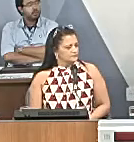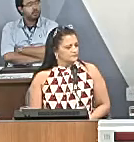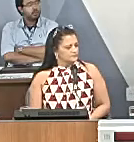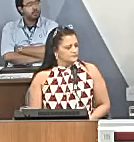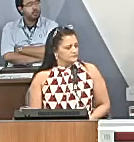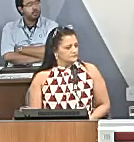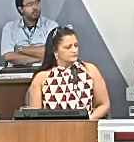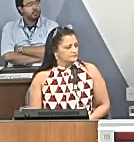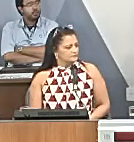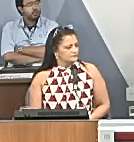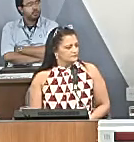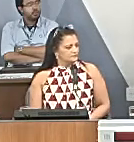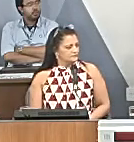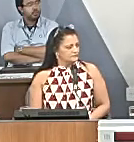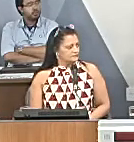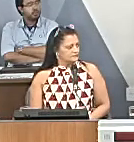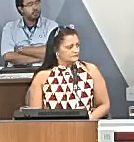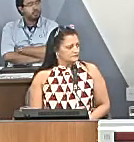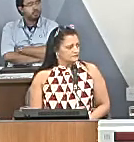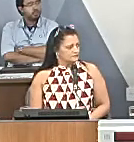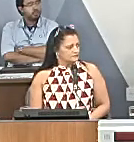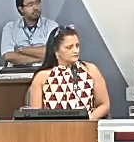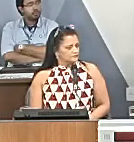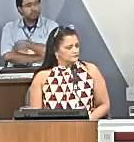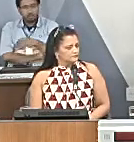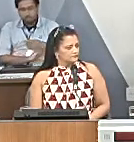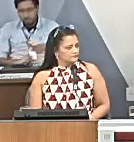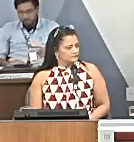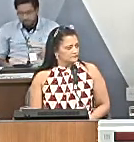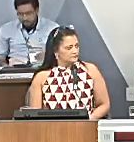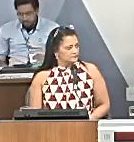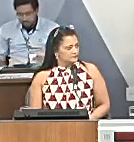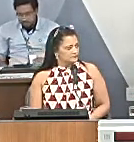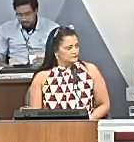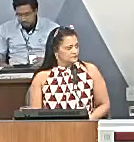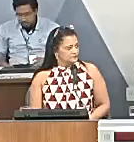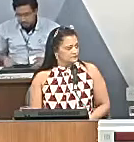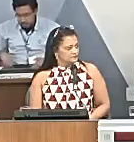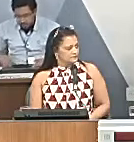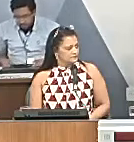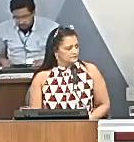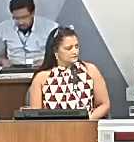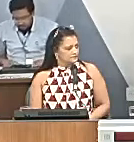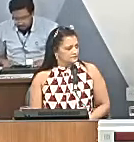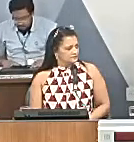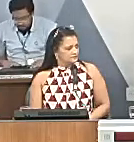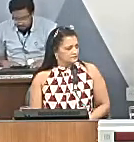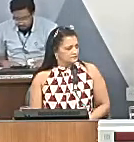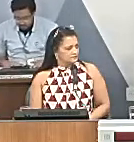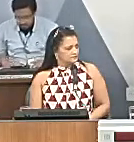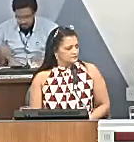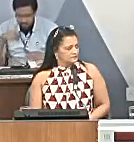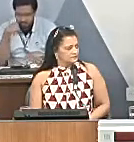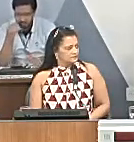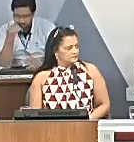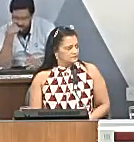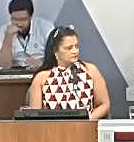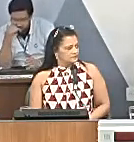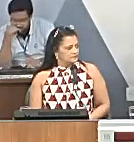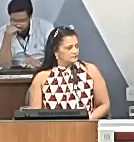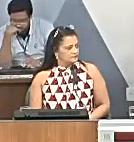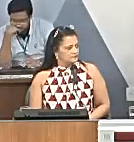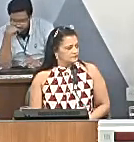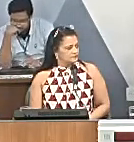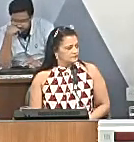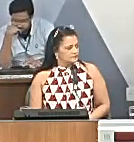ele então o profissional que está do lado de cá ele tem que entender o professor cleiton que estava aqui no início ele é professor